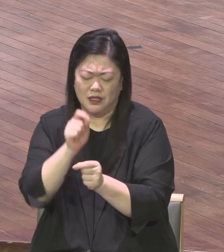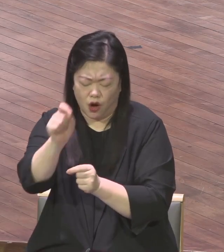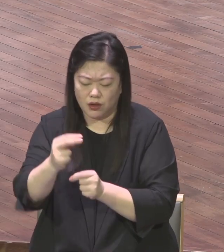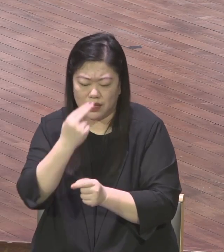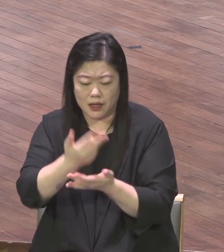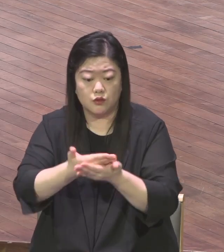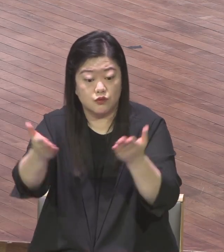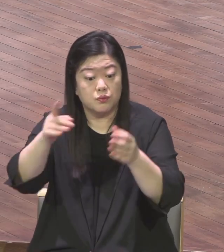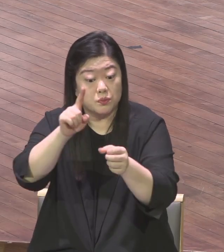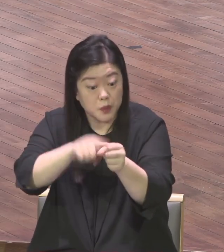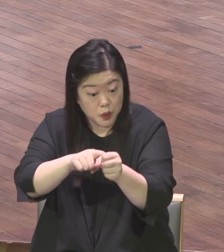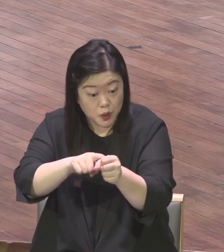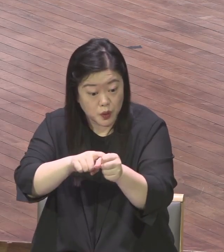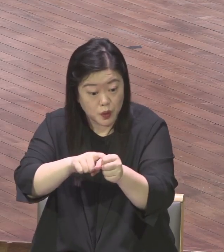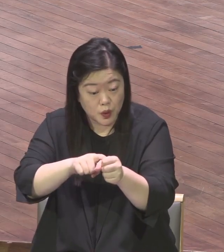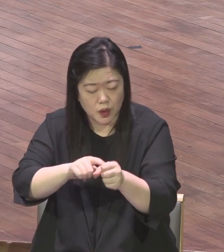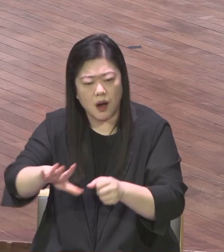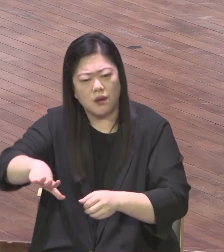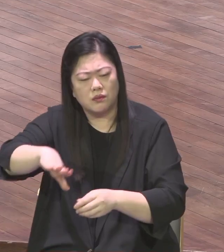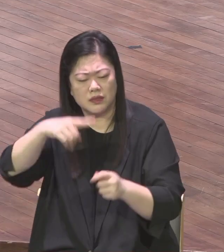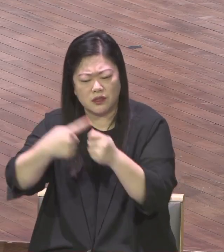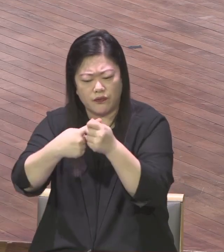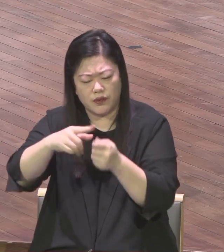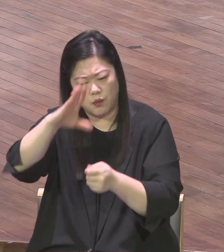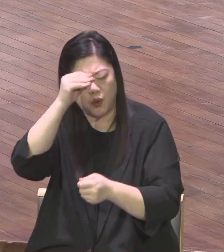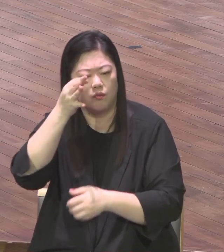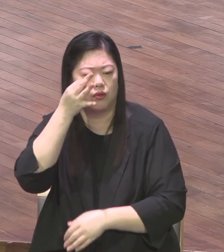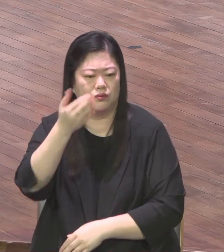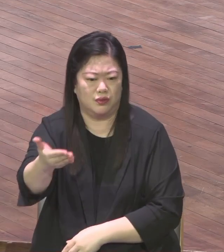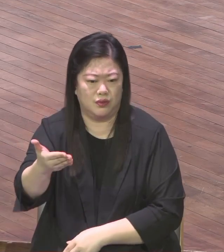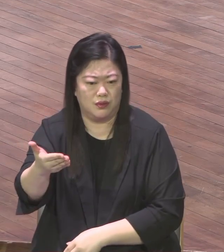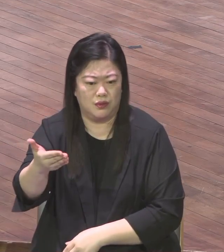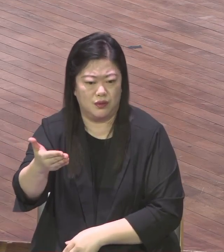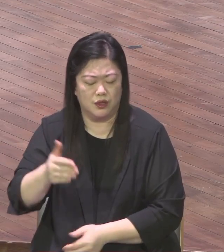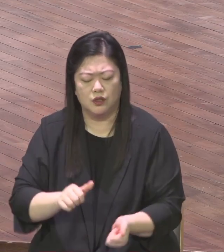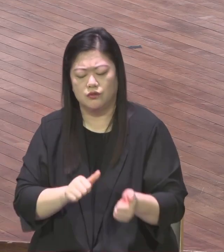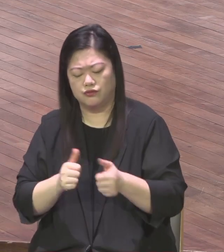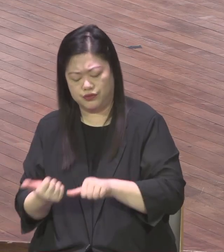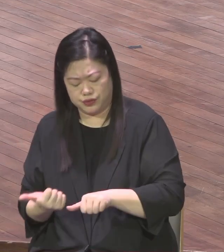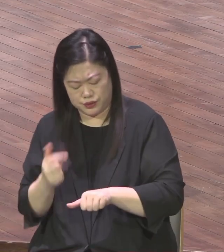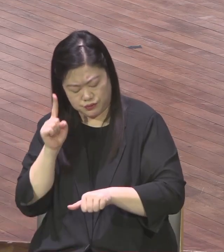생명을 주기 위해서 모범을 보이신 것입니다. 믿으라고. 이렇게.